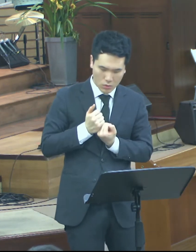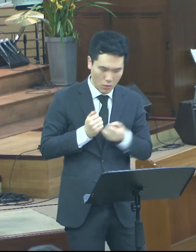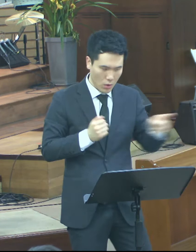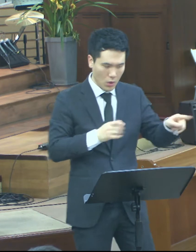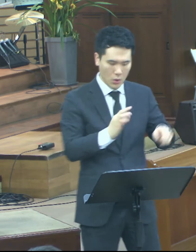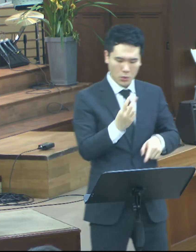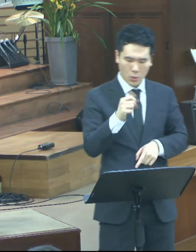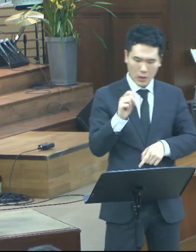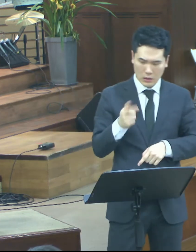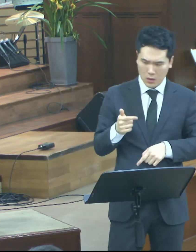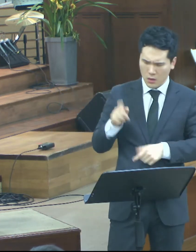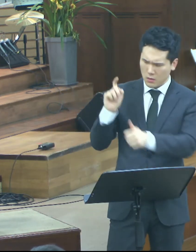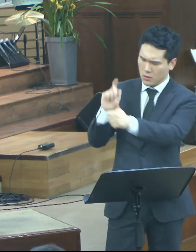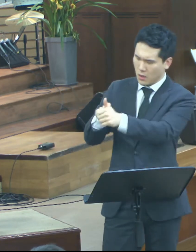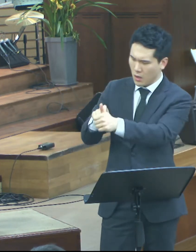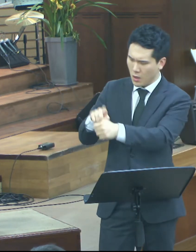입을 막고 귀를 막게 하는 거예요.